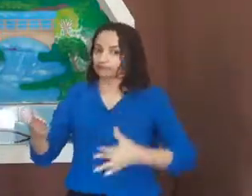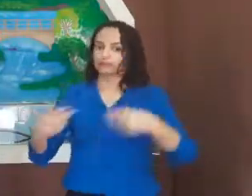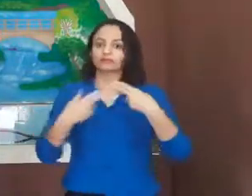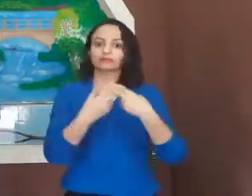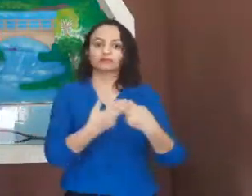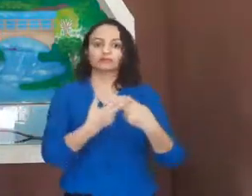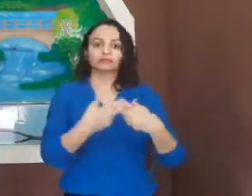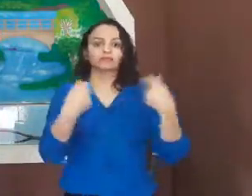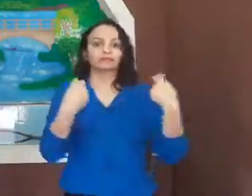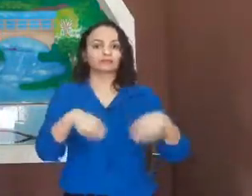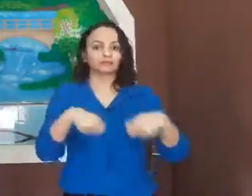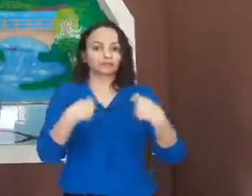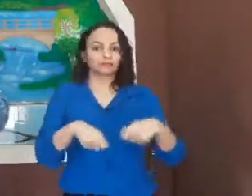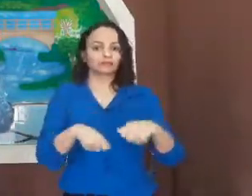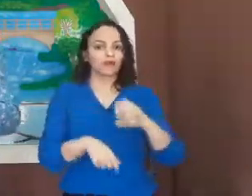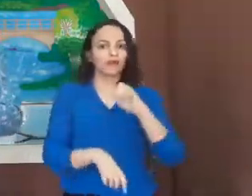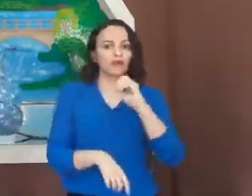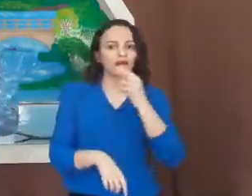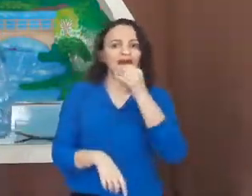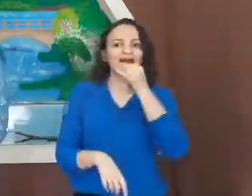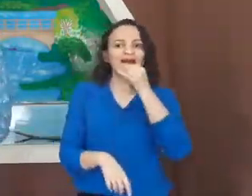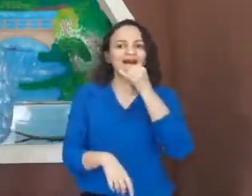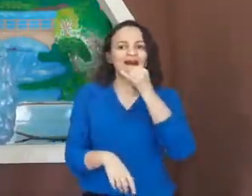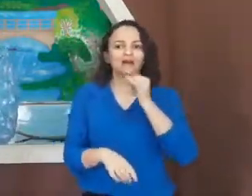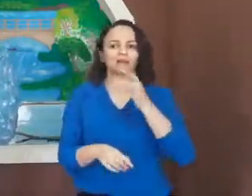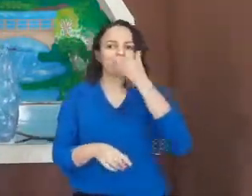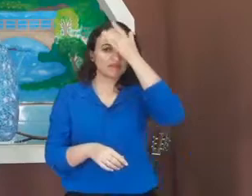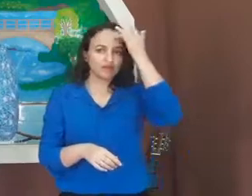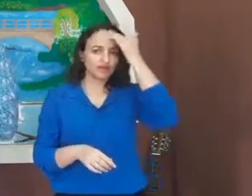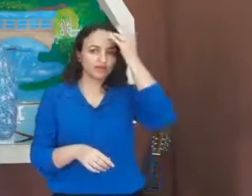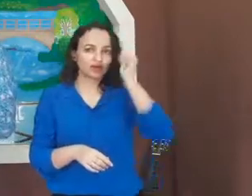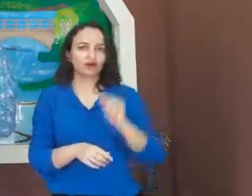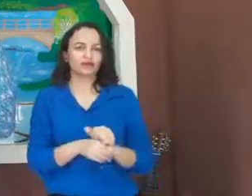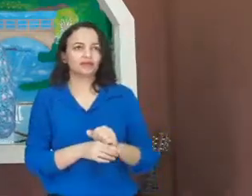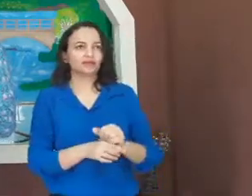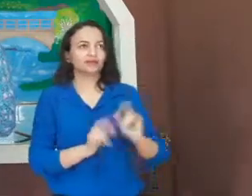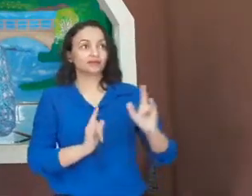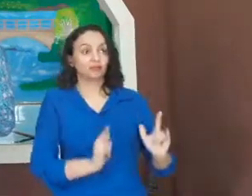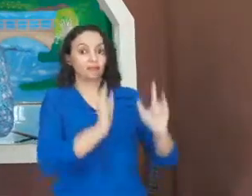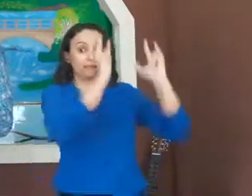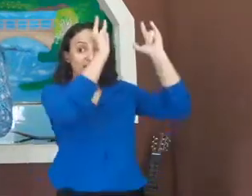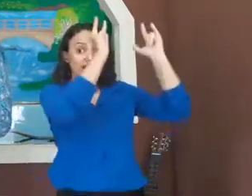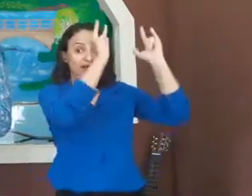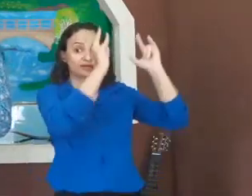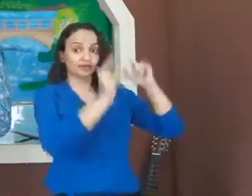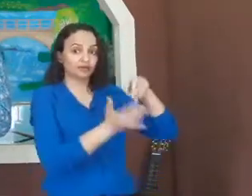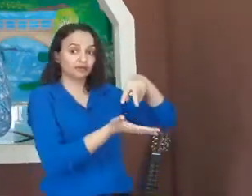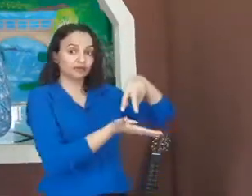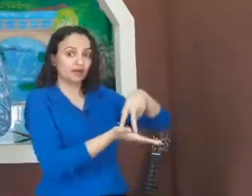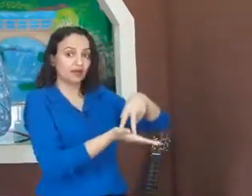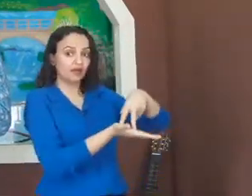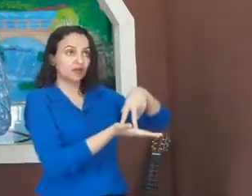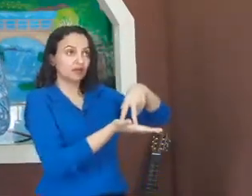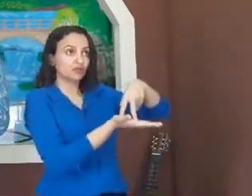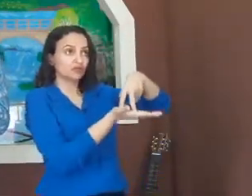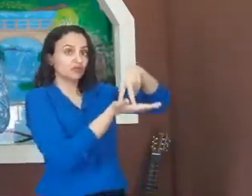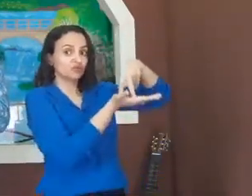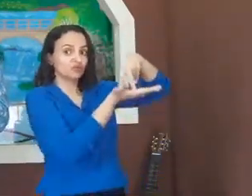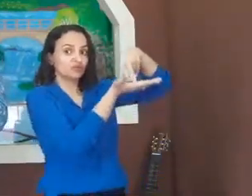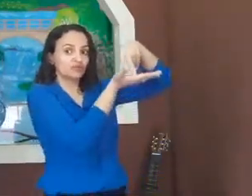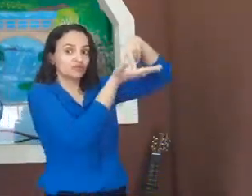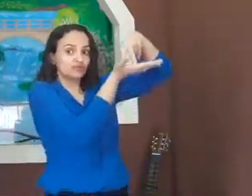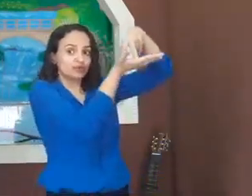aí, já apertou uma vez e a pessoa fica lá. Segunda coisa que apertar mais